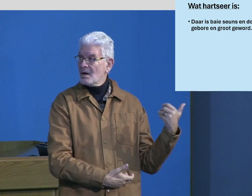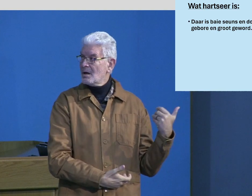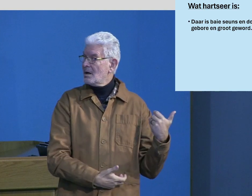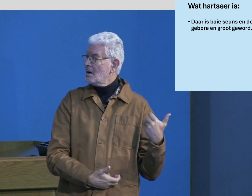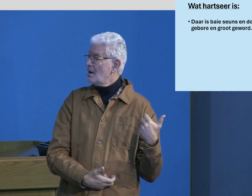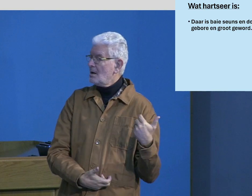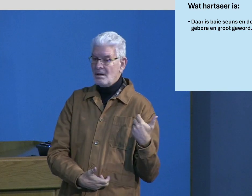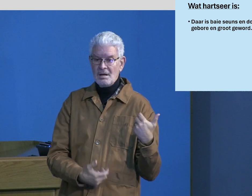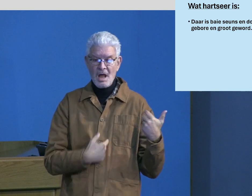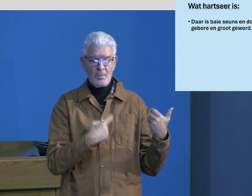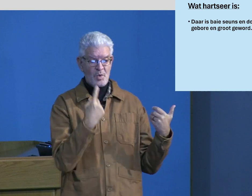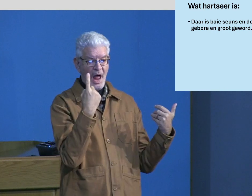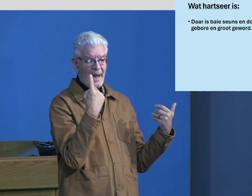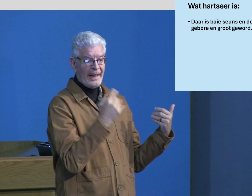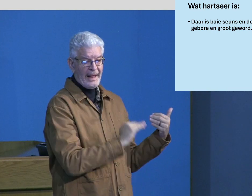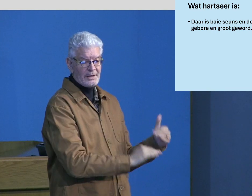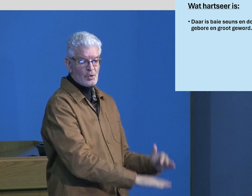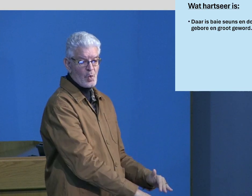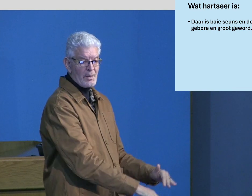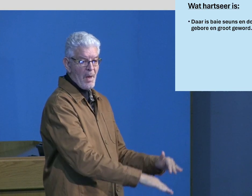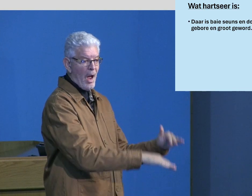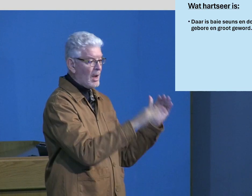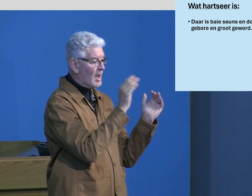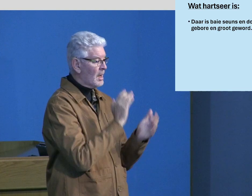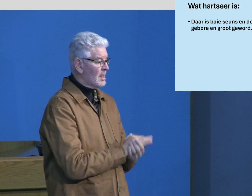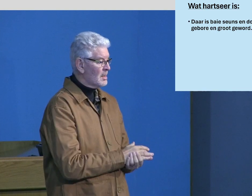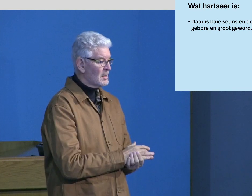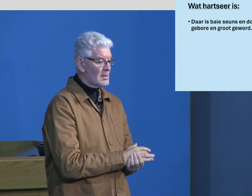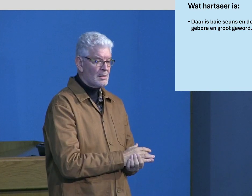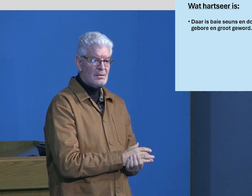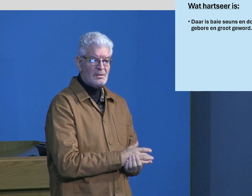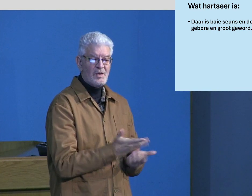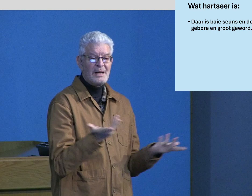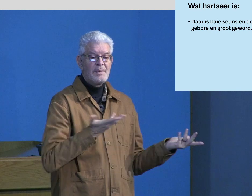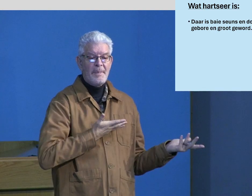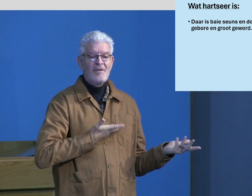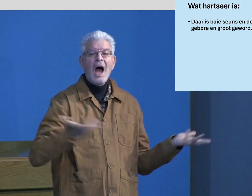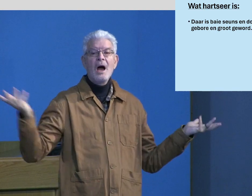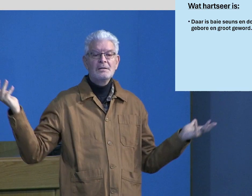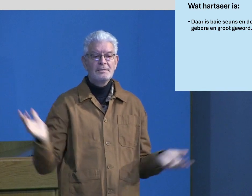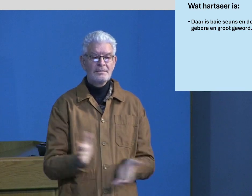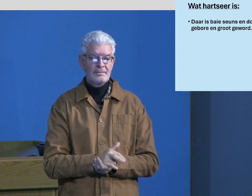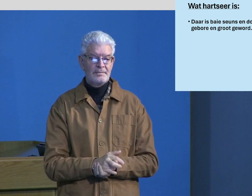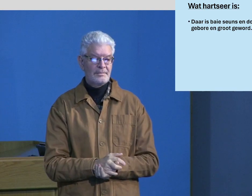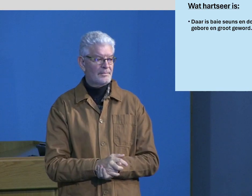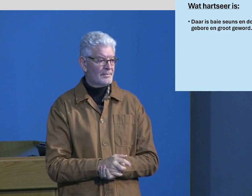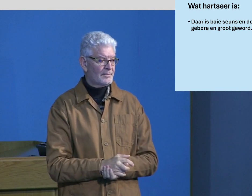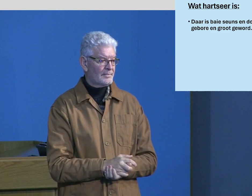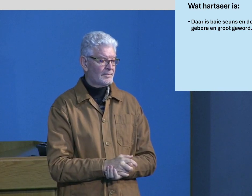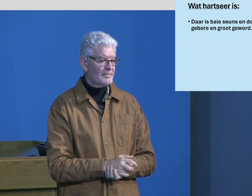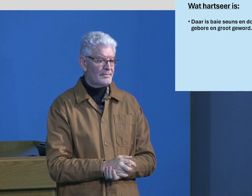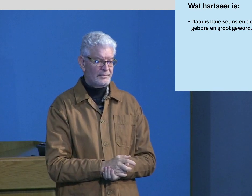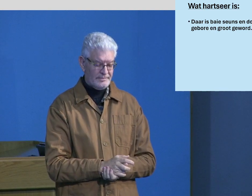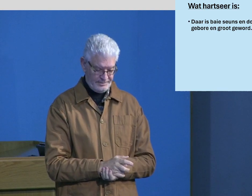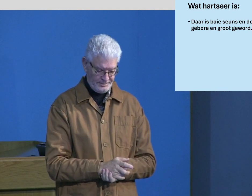word gebore, hier staan sy alleen en ek moet die kind alleen grootmaak. Waar is hierdie pa?